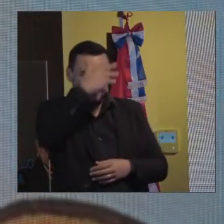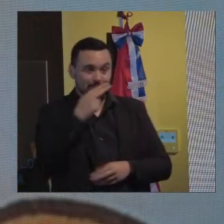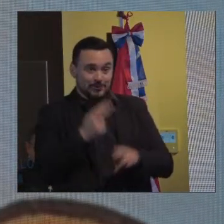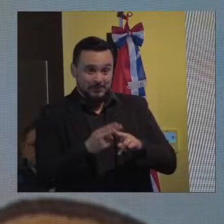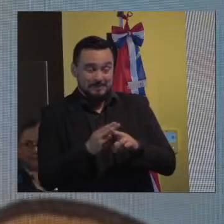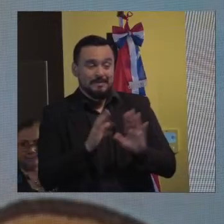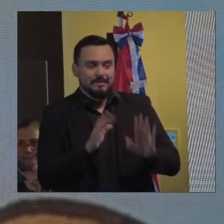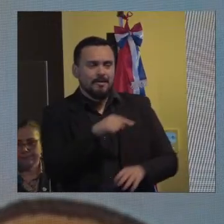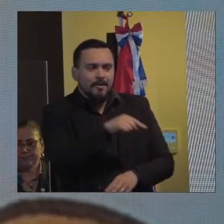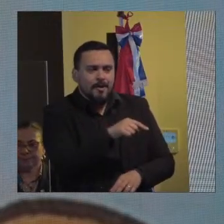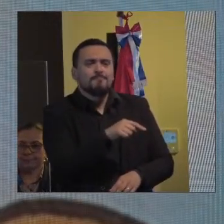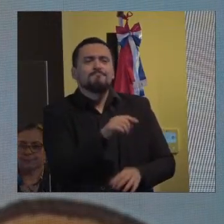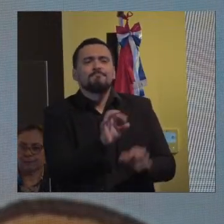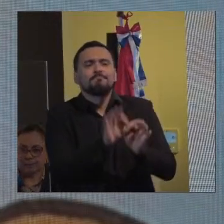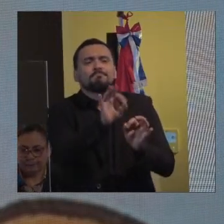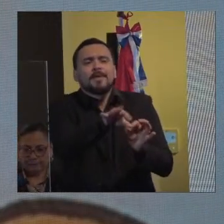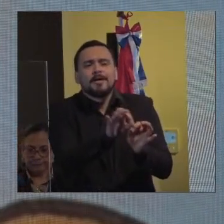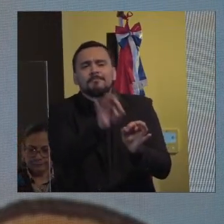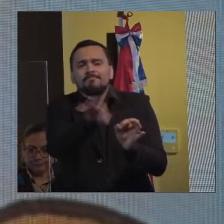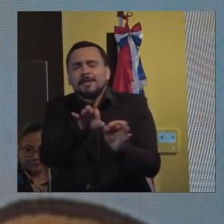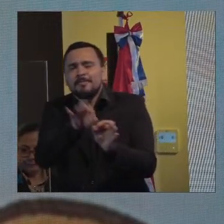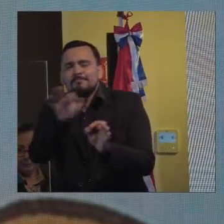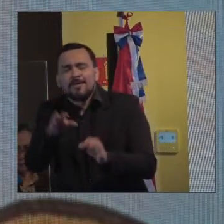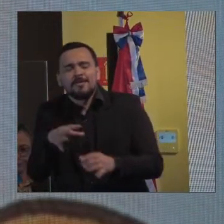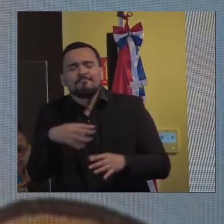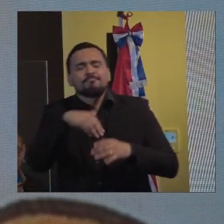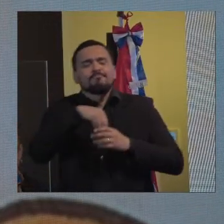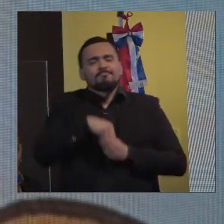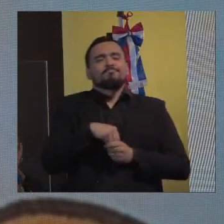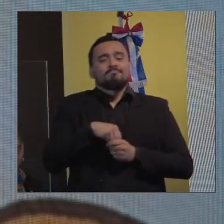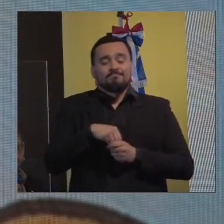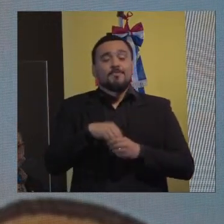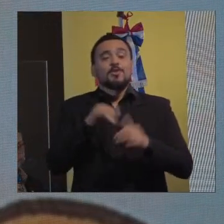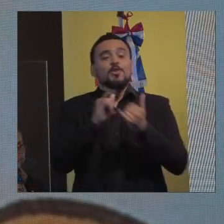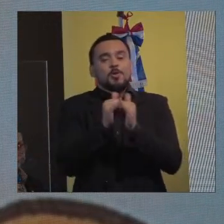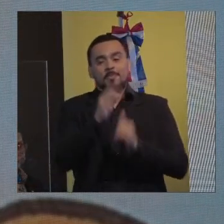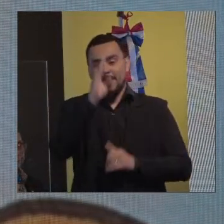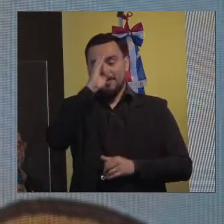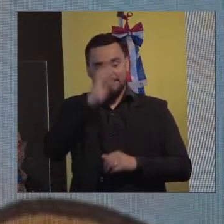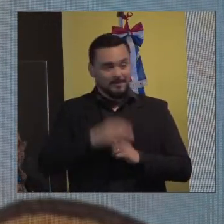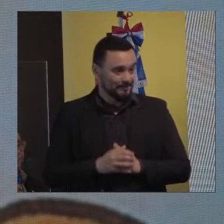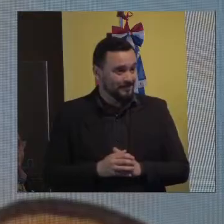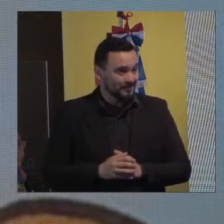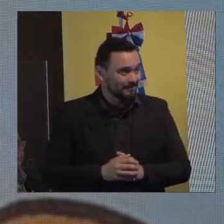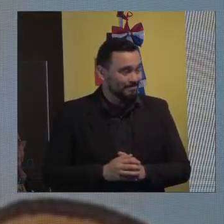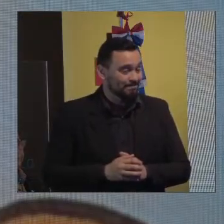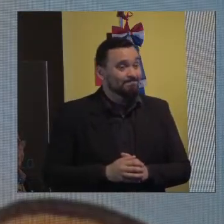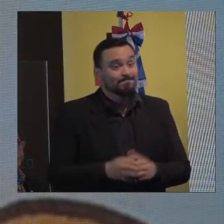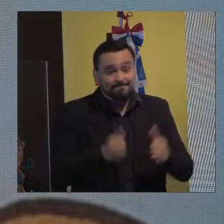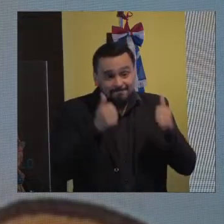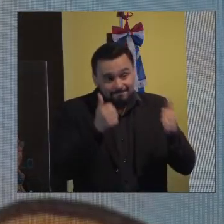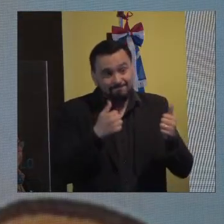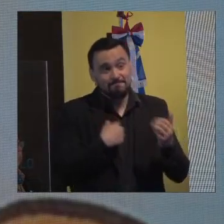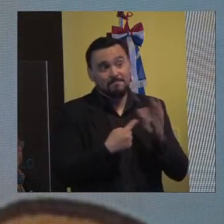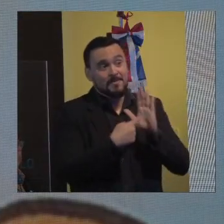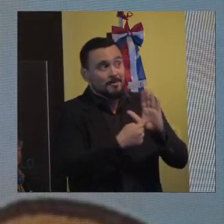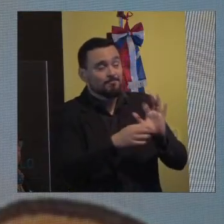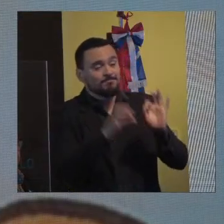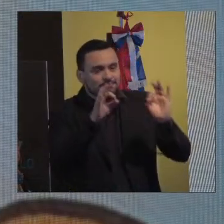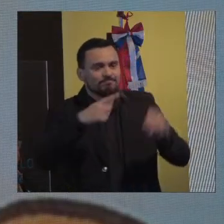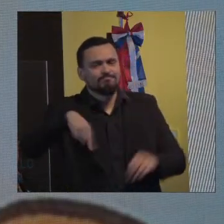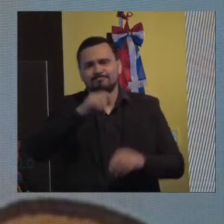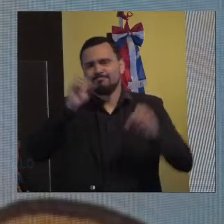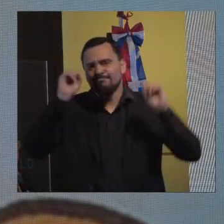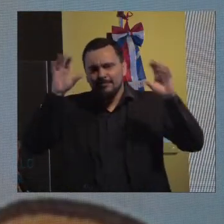estrellas en el bullente y vivo firmamento de las lenguas del mundo. Con esta presentación celebramos